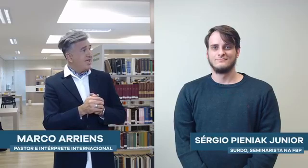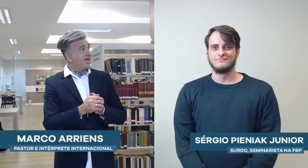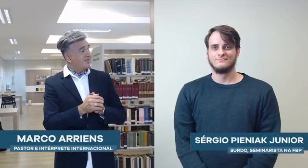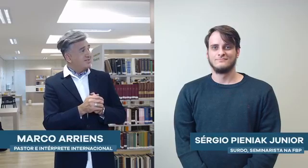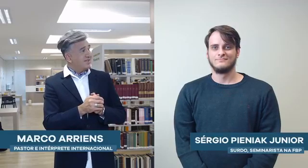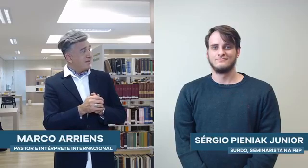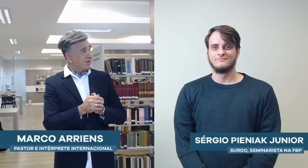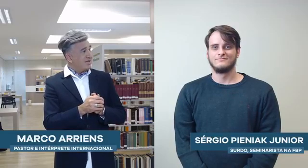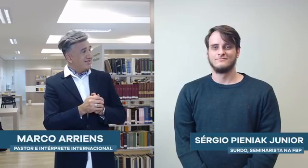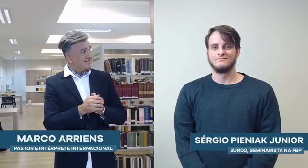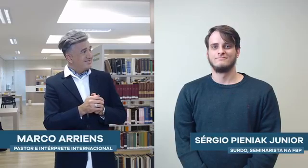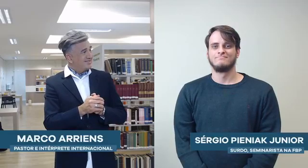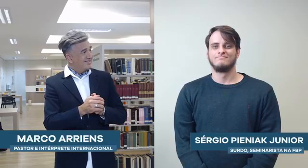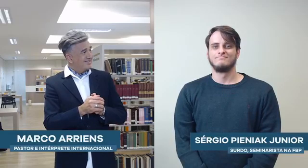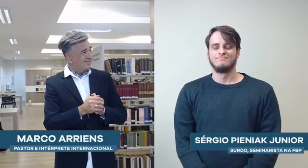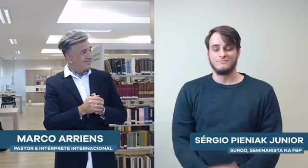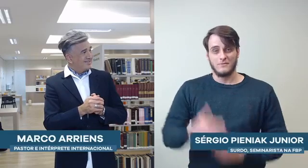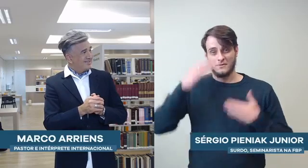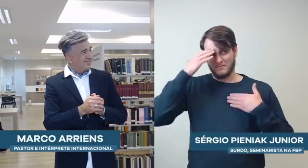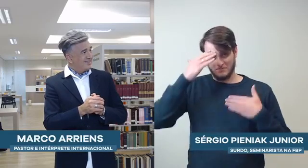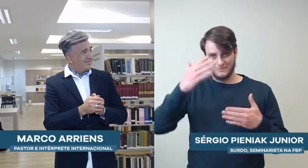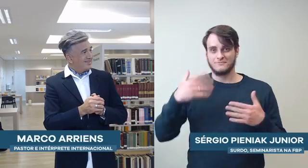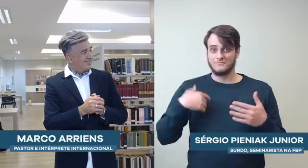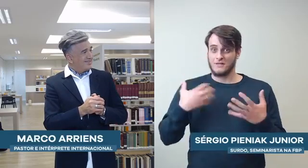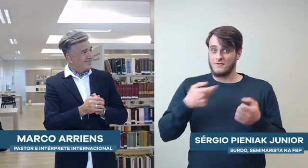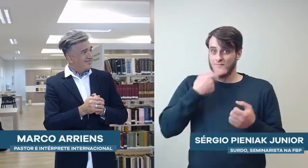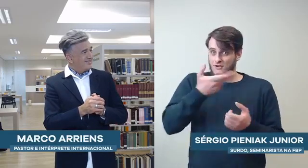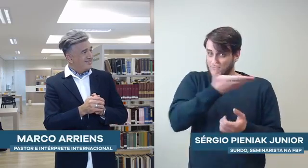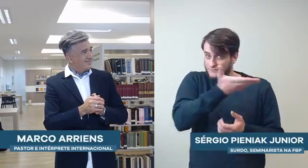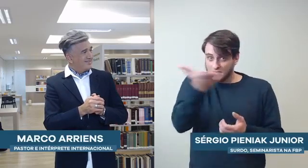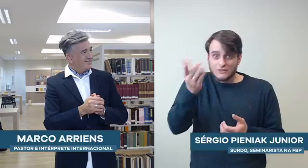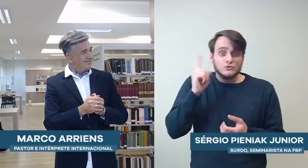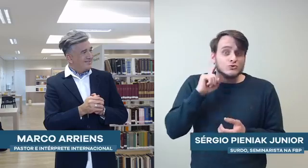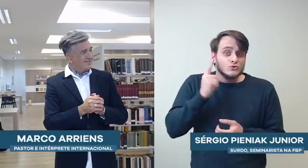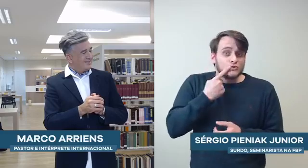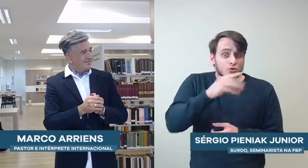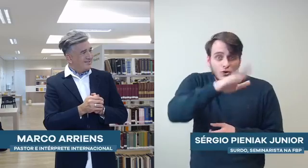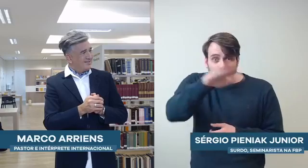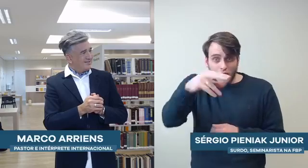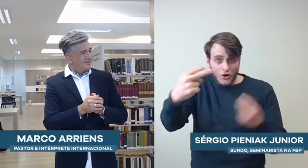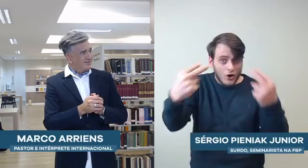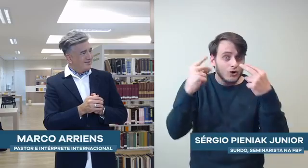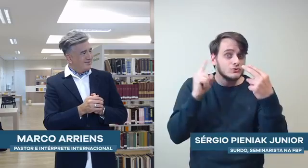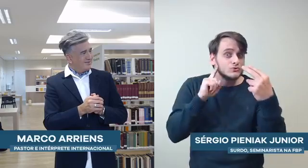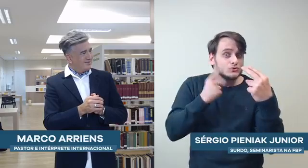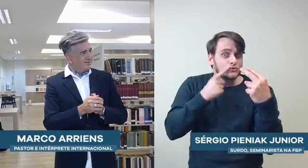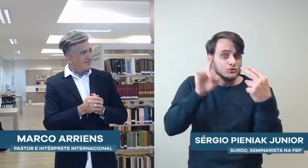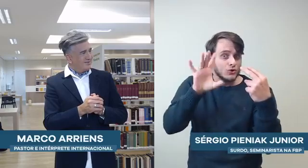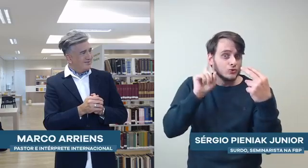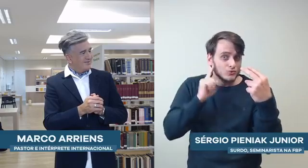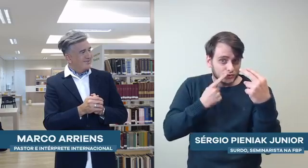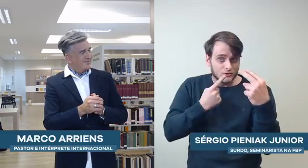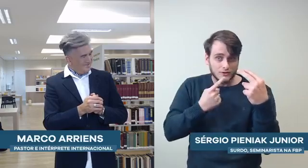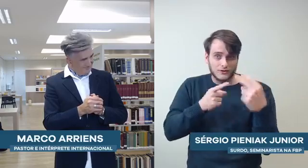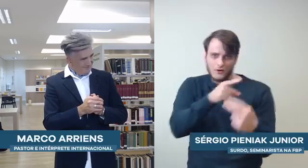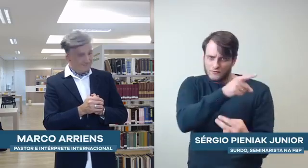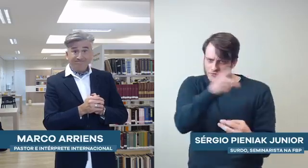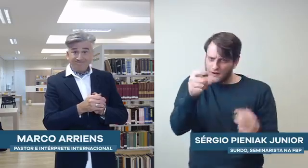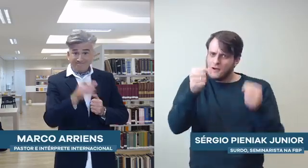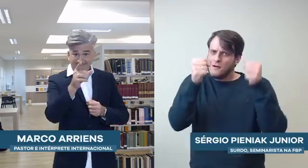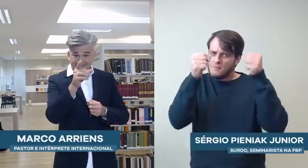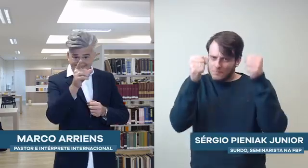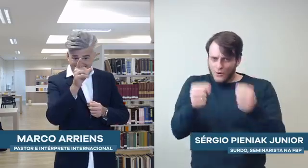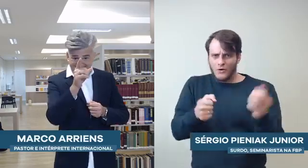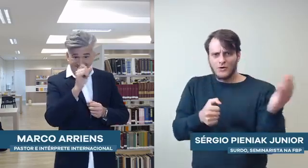aí? Que recado que você quer dar para eles? Eu quero agradecer também e quero chamar vocês surdos, vocês que estão assistindo,